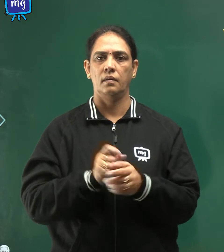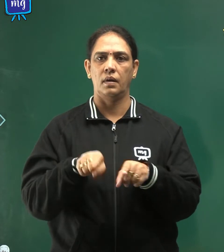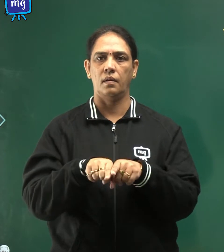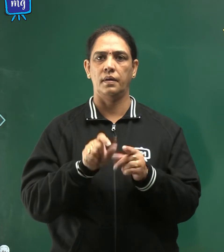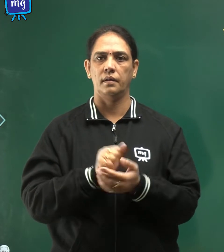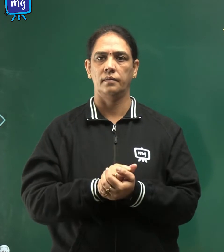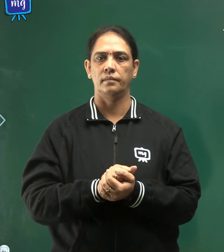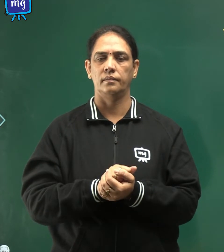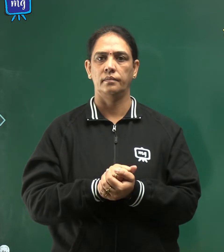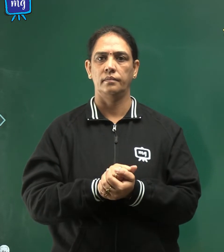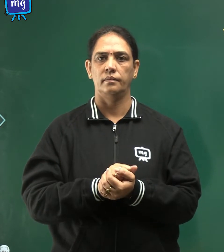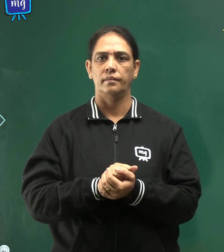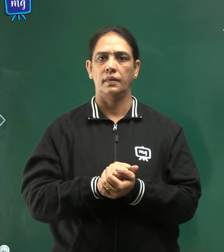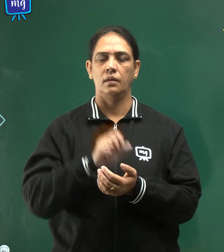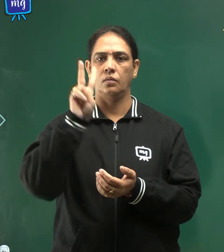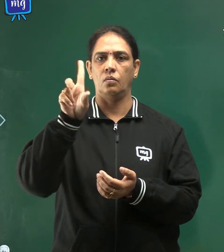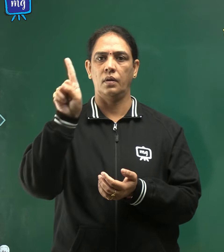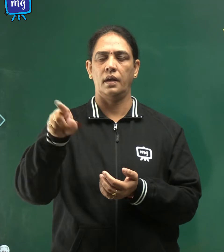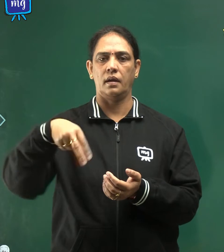बराबर 21 का स्क्वायर।